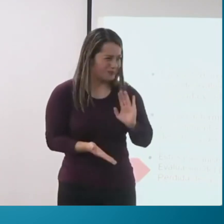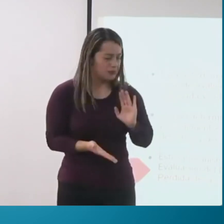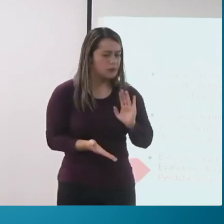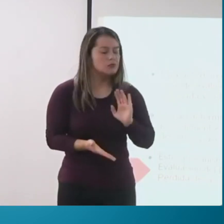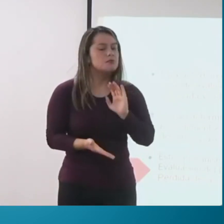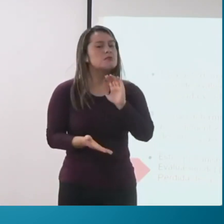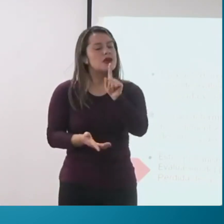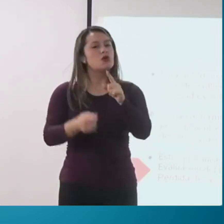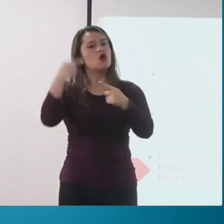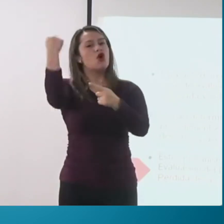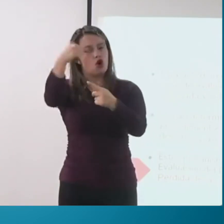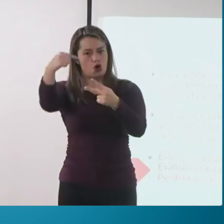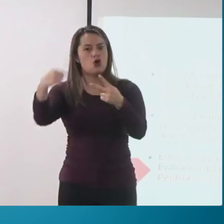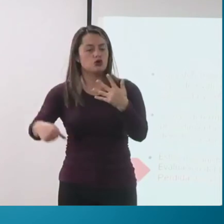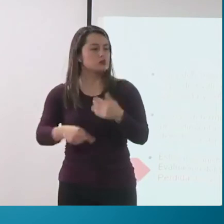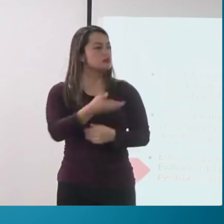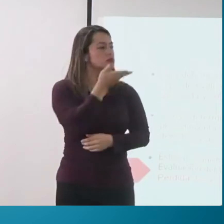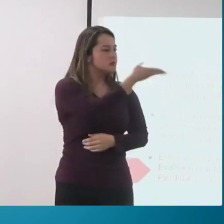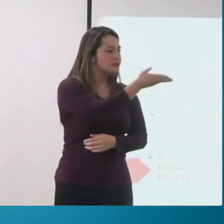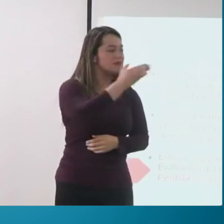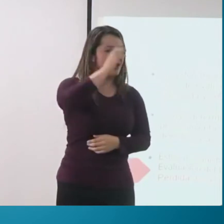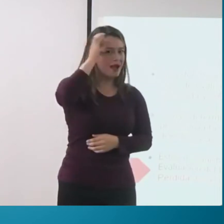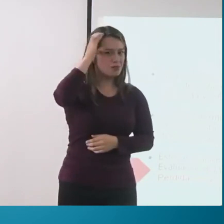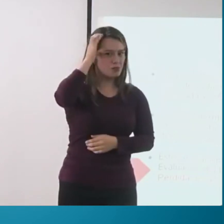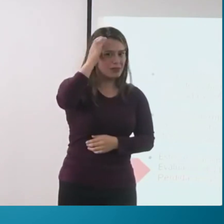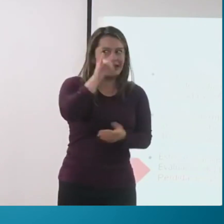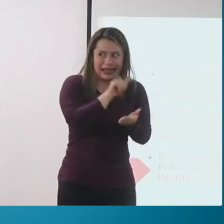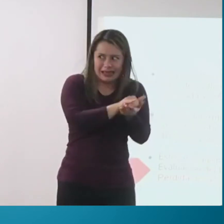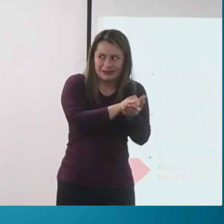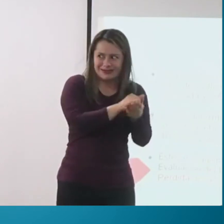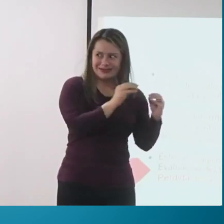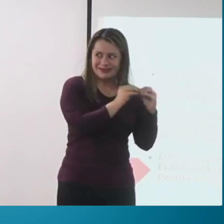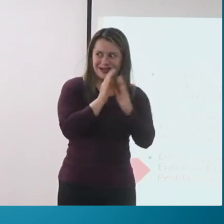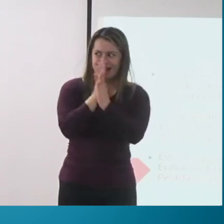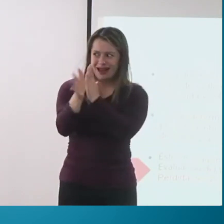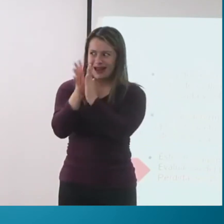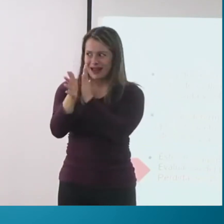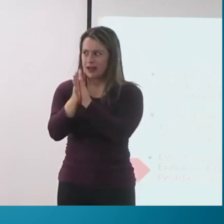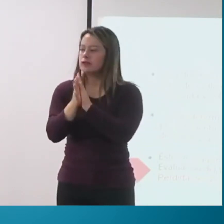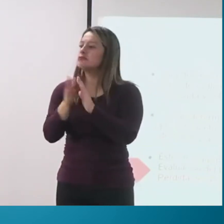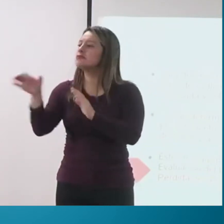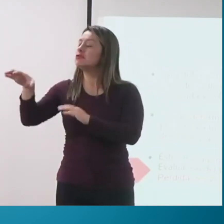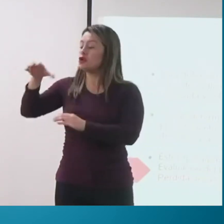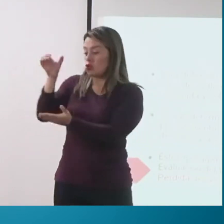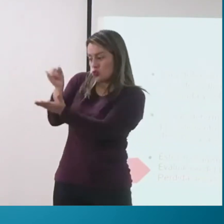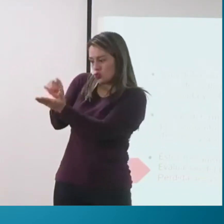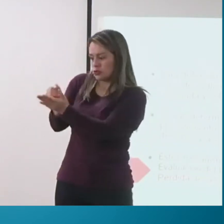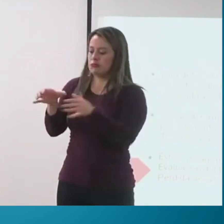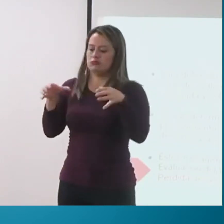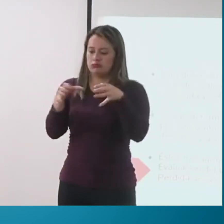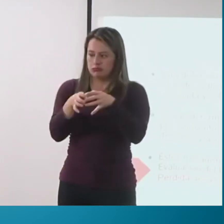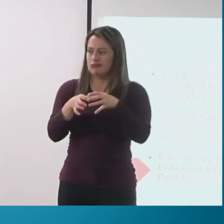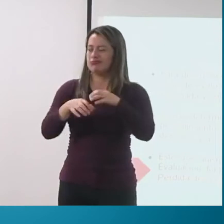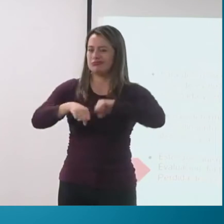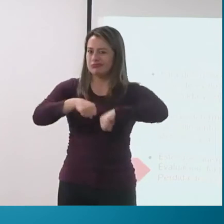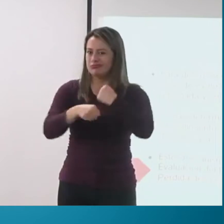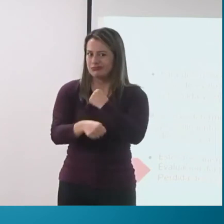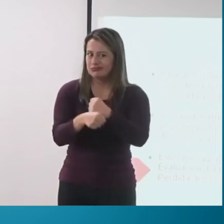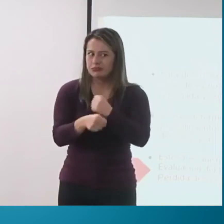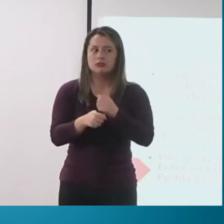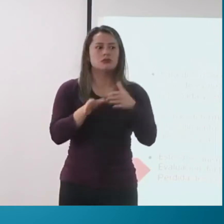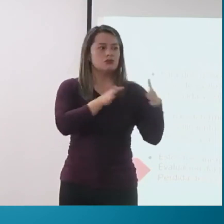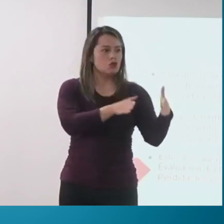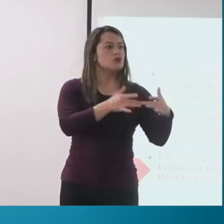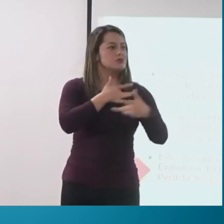doctor Campolías, de cómo estamos conformadas las juntas y las EPS, cómo hacemos esos procesos para determinar el porcentaje para